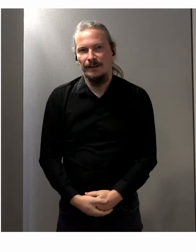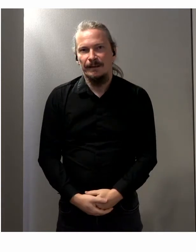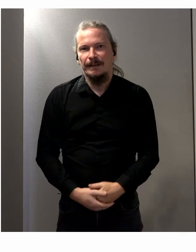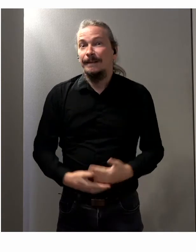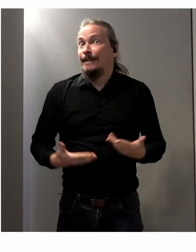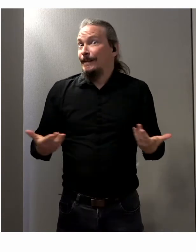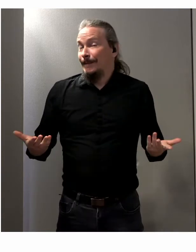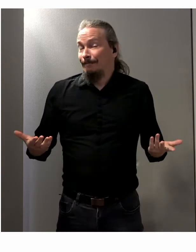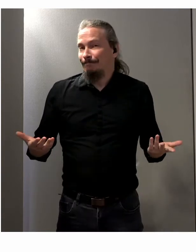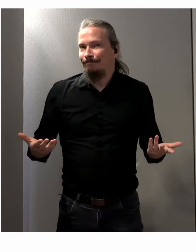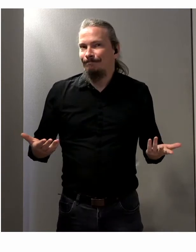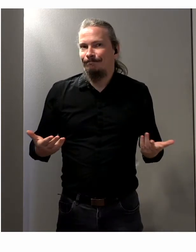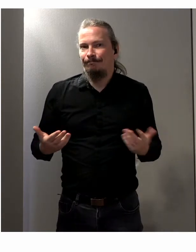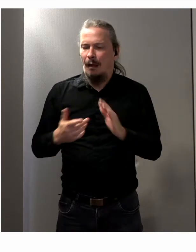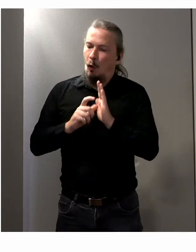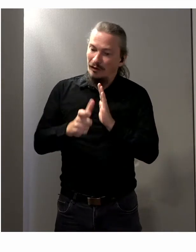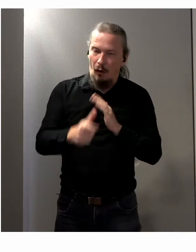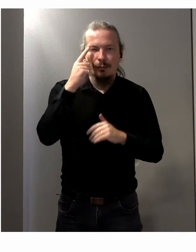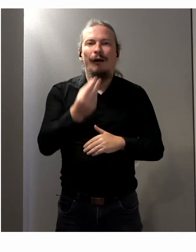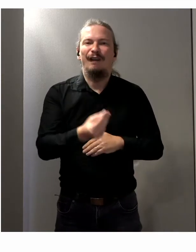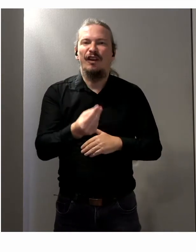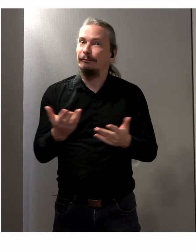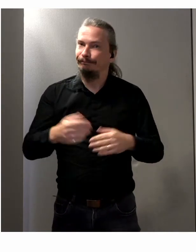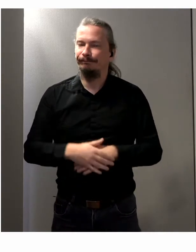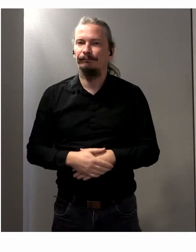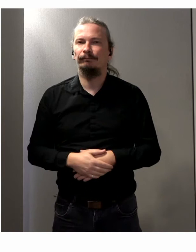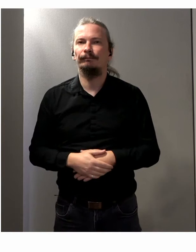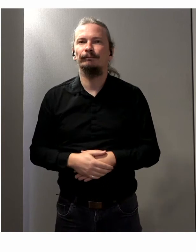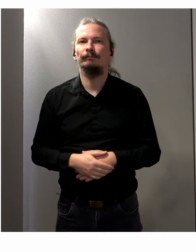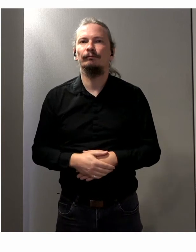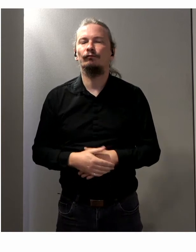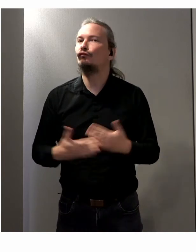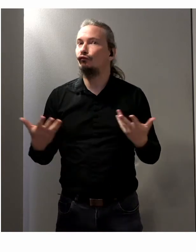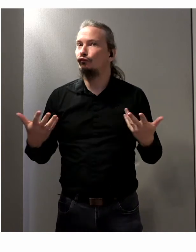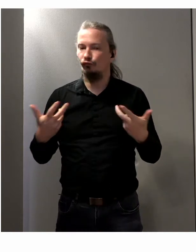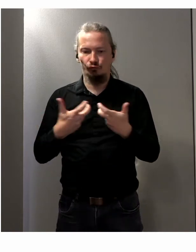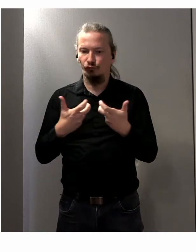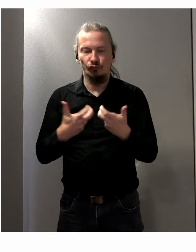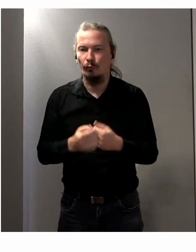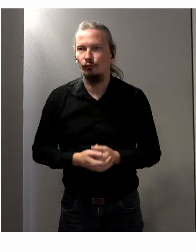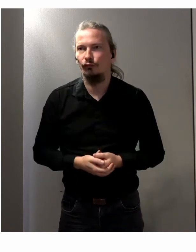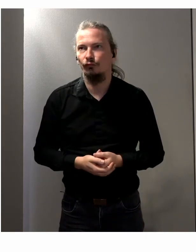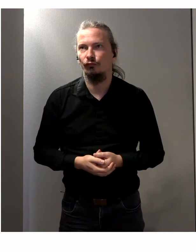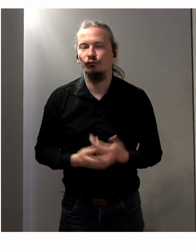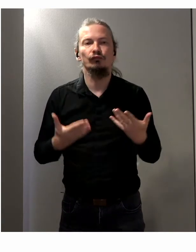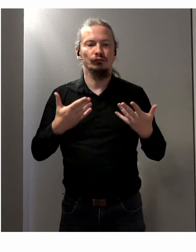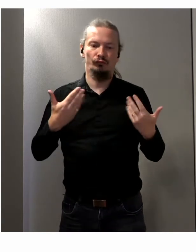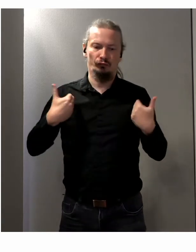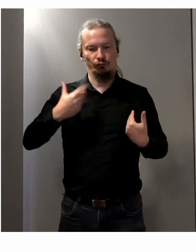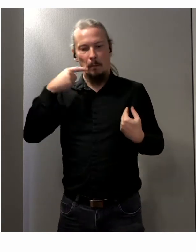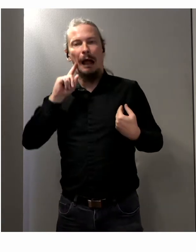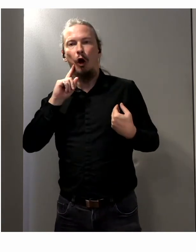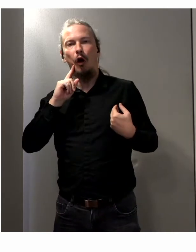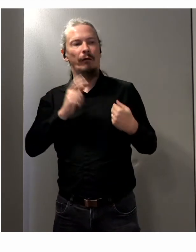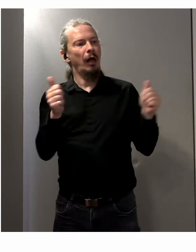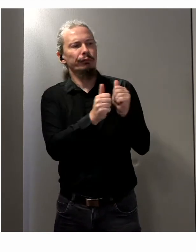Donc, encore une fois, d'autres conséquences sur les enfants. Par exemple, quand elles se trouvent dans une nouvelle union, quand le parent se